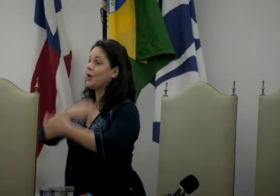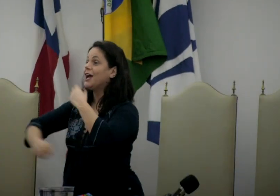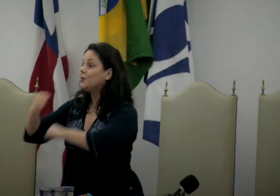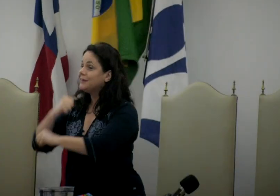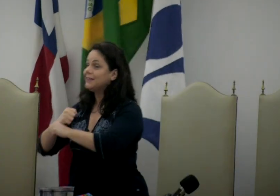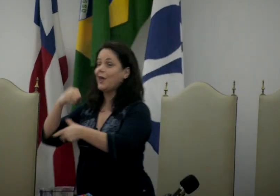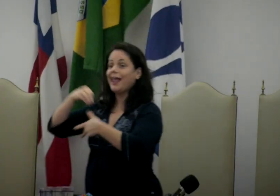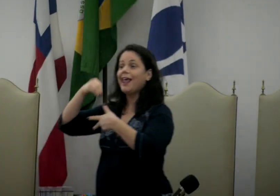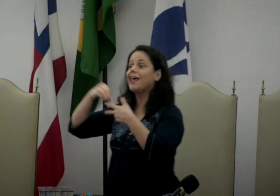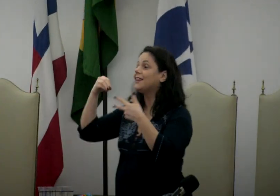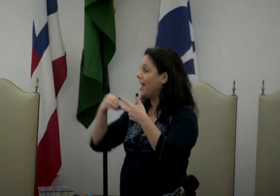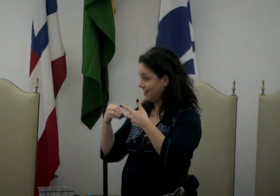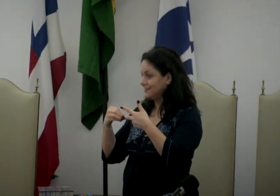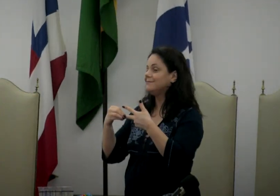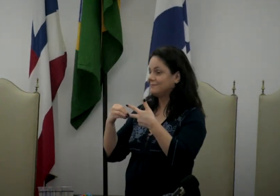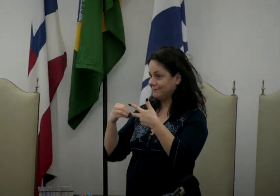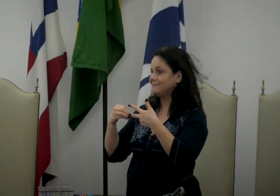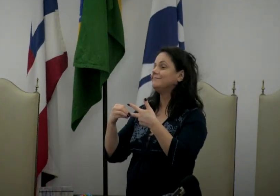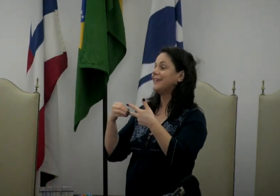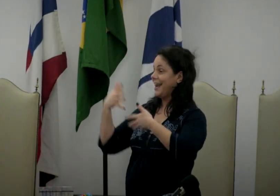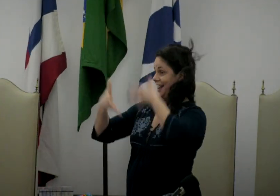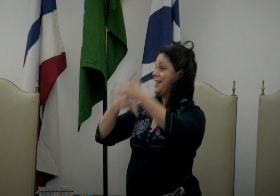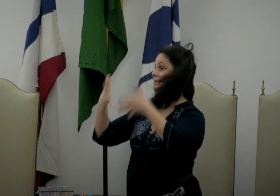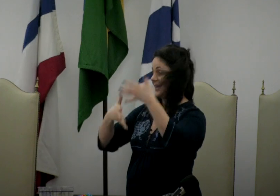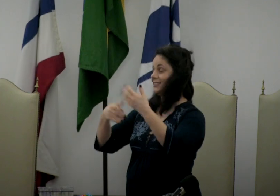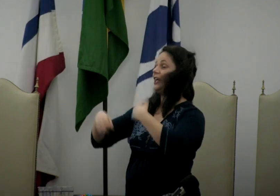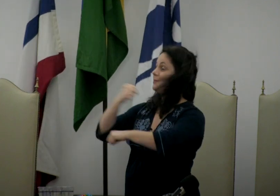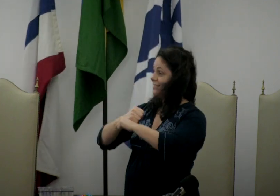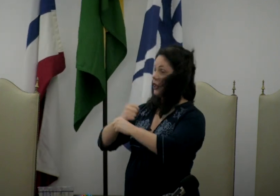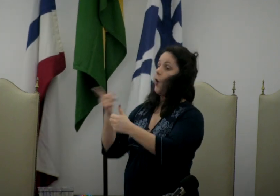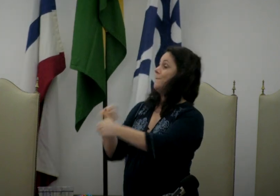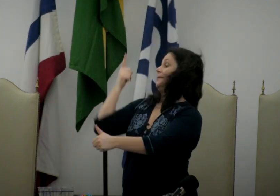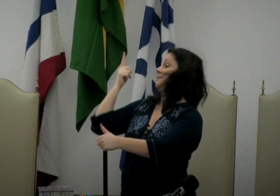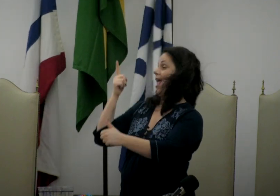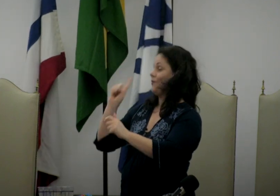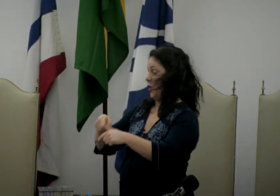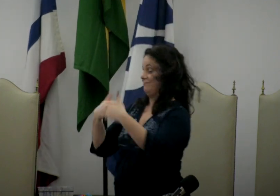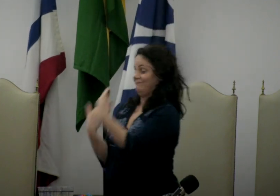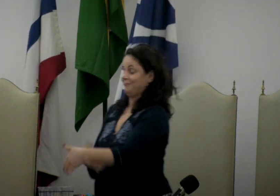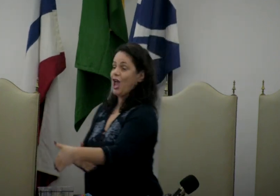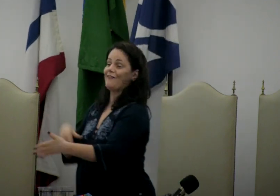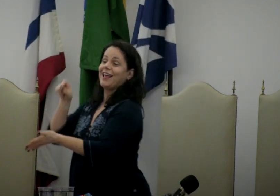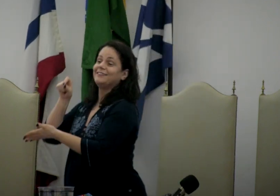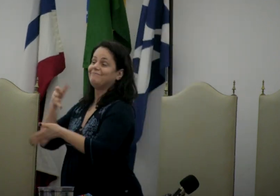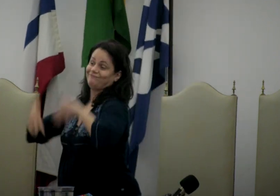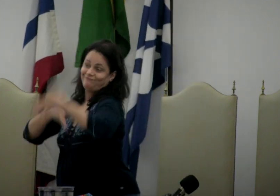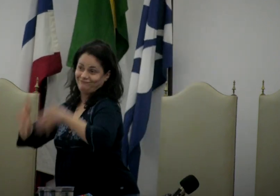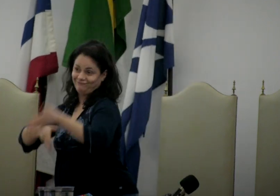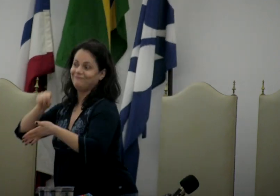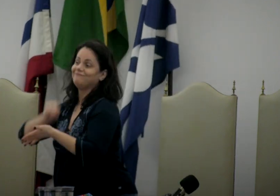essa temática. Que, por exemplo, no ano passado, o Enem, ele falou no tema da redação sobre a língua de